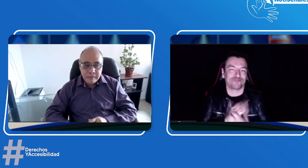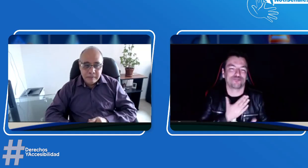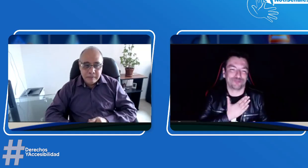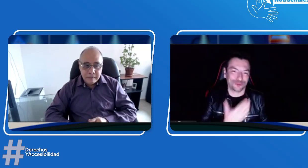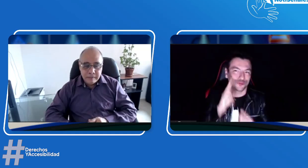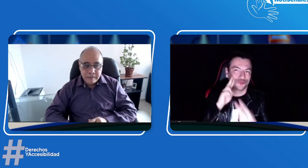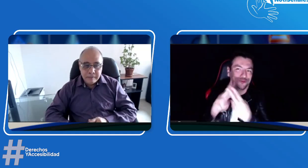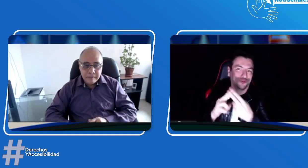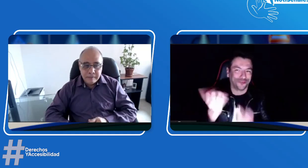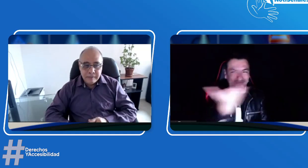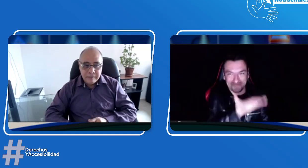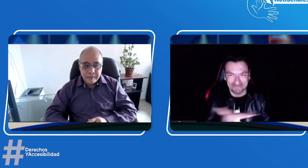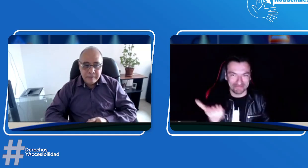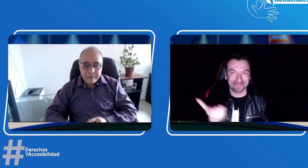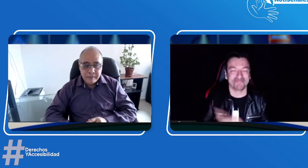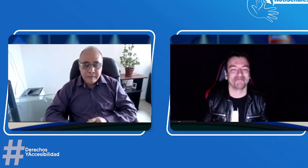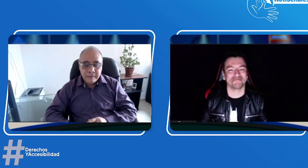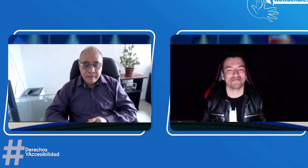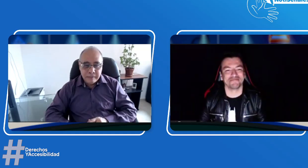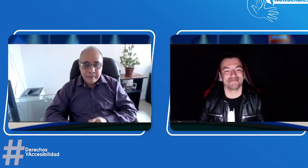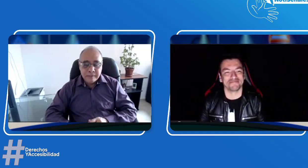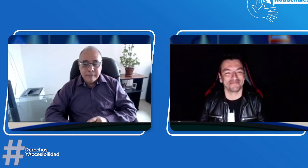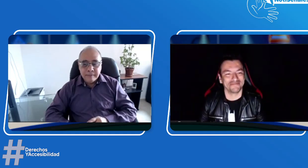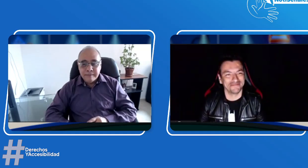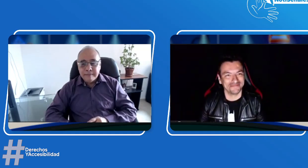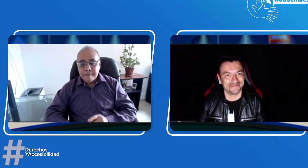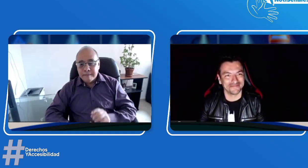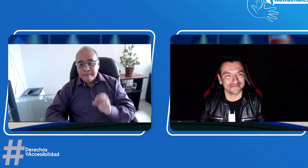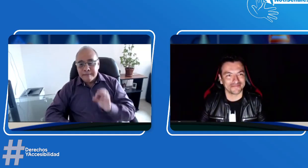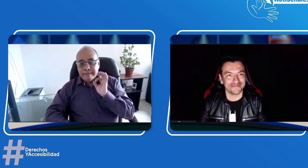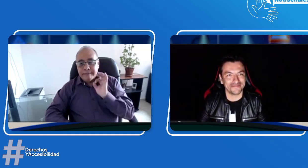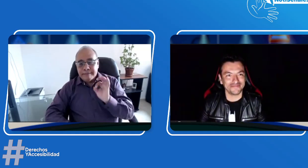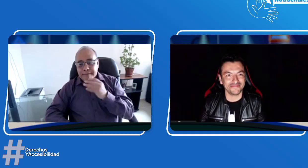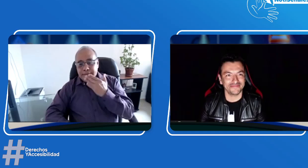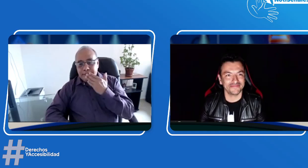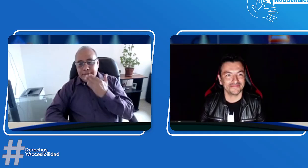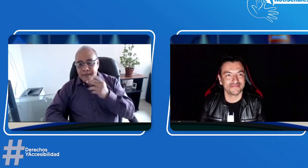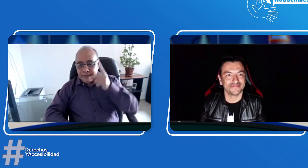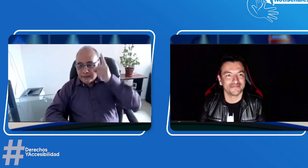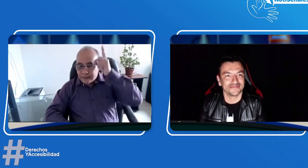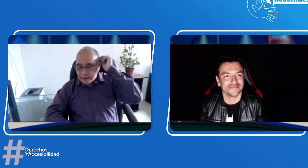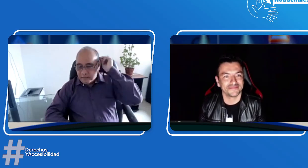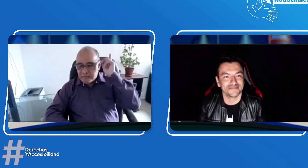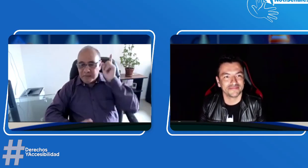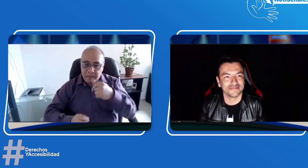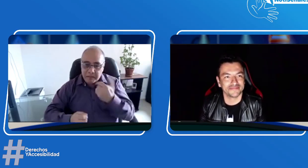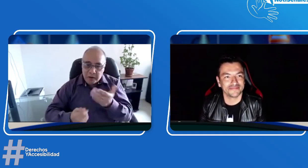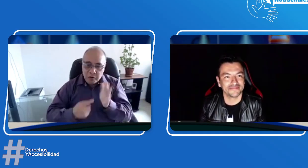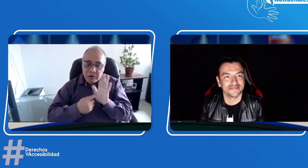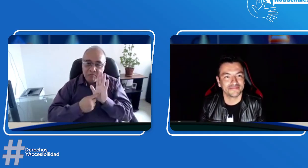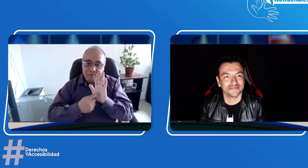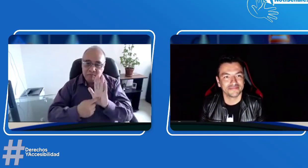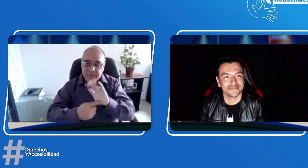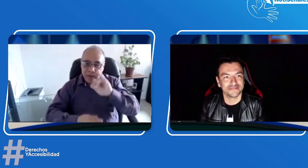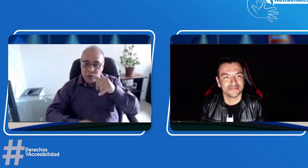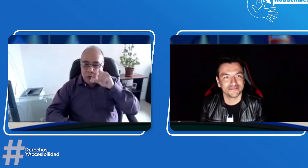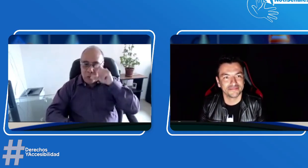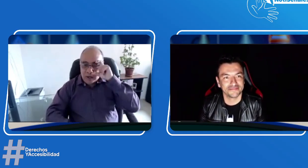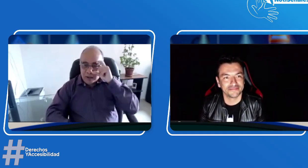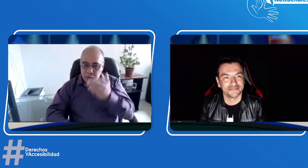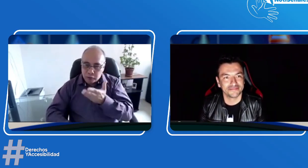Distrital de Discapacidad en Bogotá. Así que un gusto en conocerlos y verlos a todos. Muchas gracias,